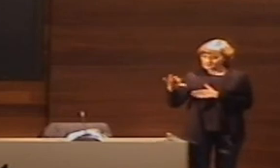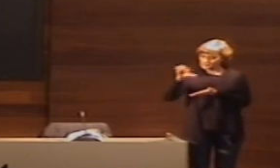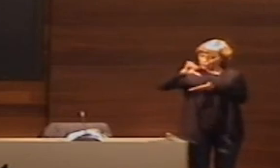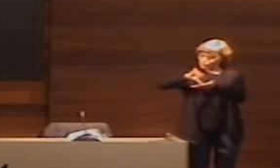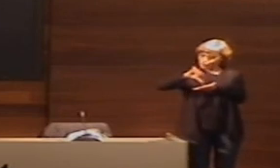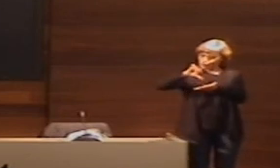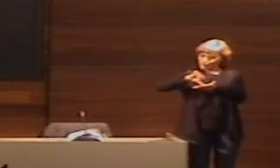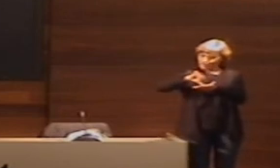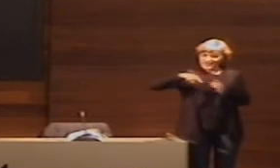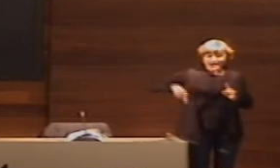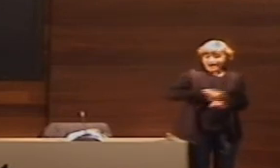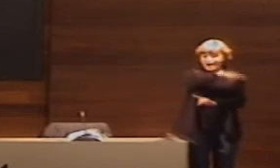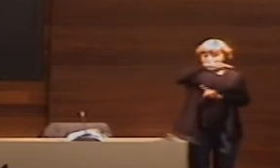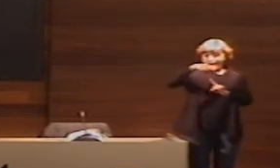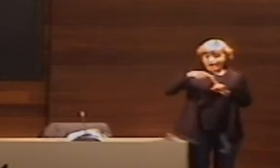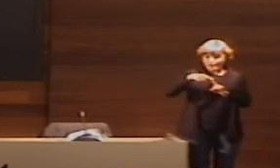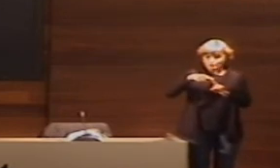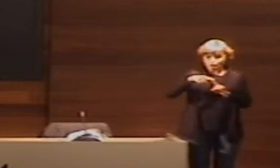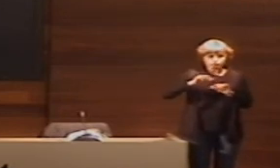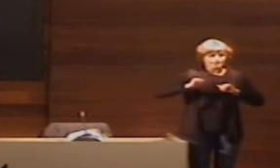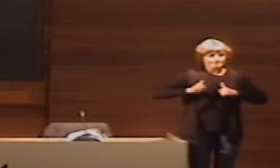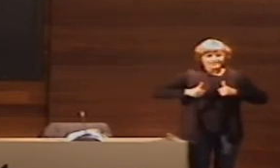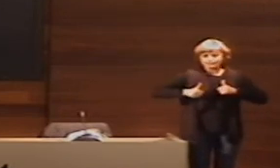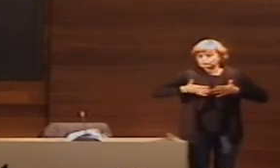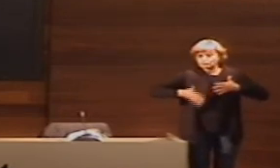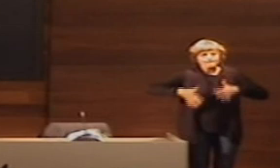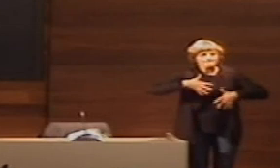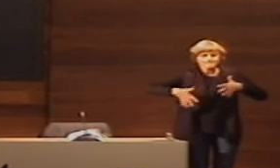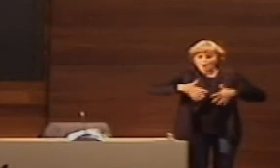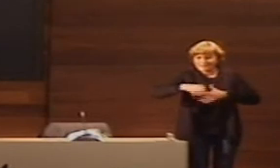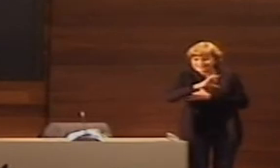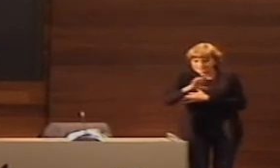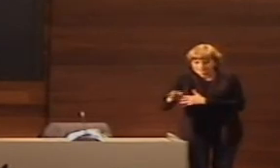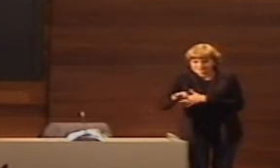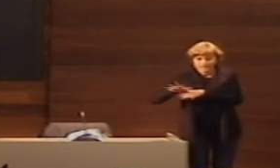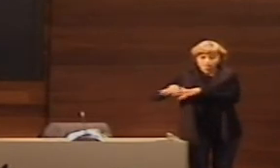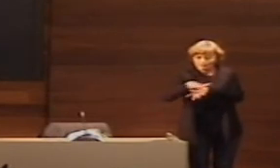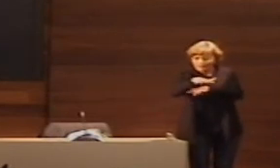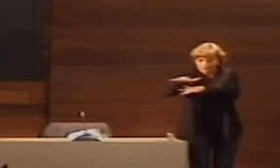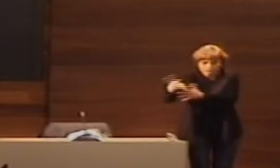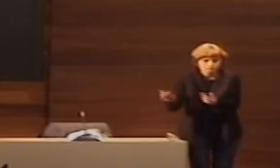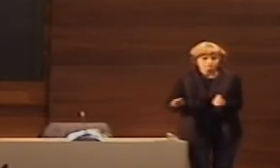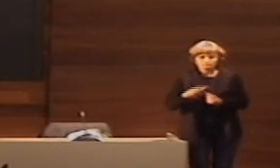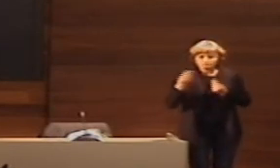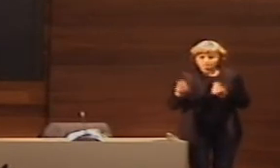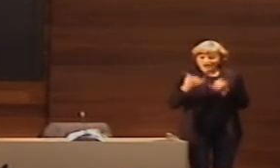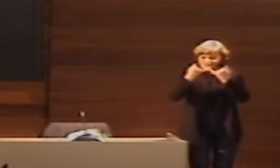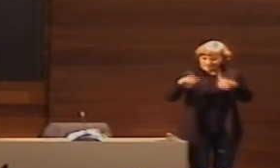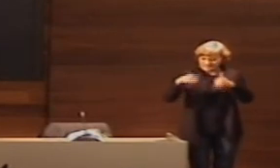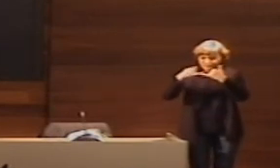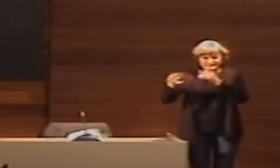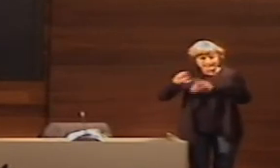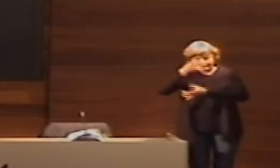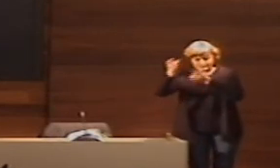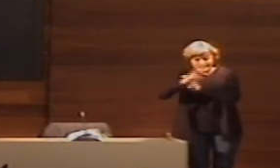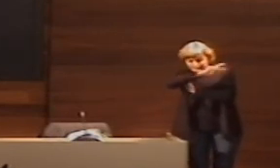tiene durante todo el año, empezando desde la Beovía San Sebastián, el maratón, bueno, un montón de acontecimientos